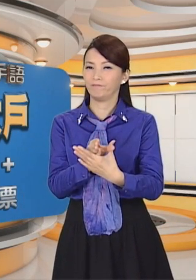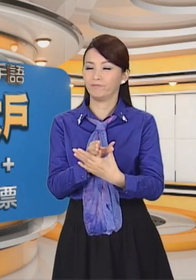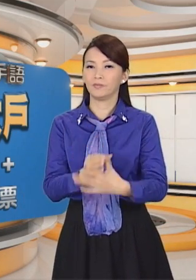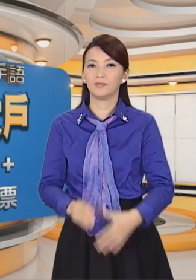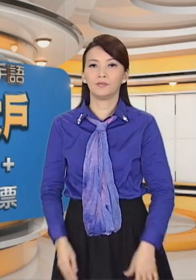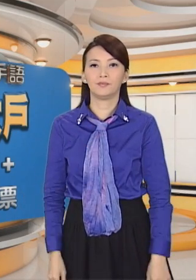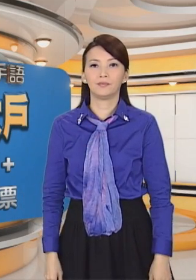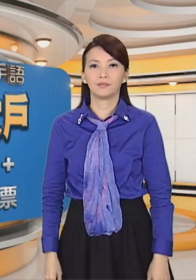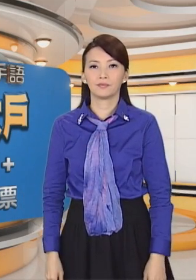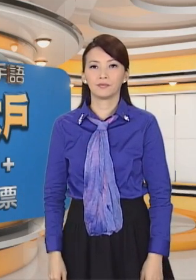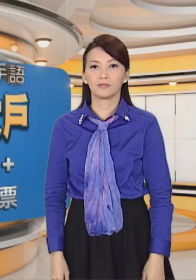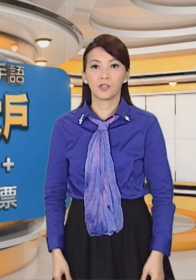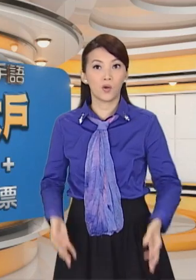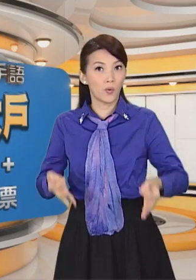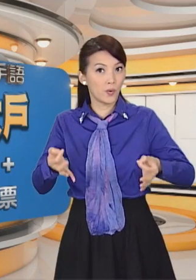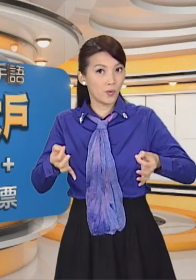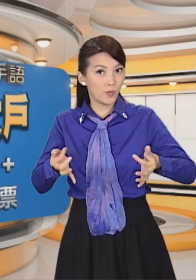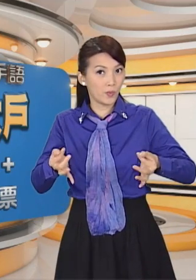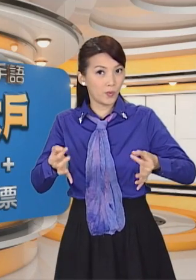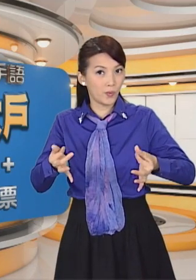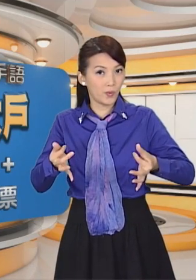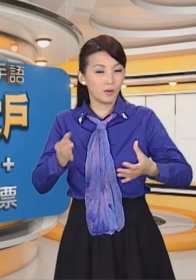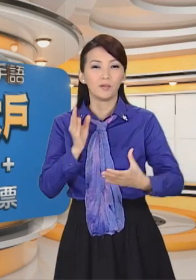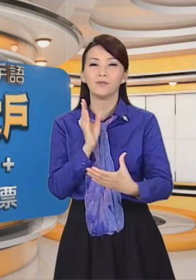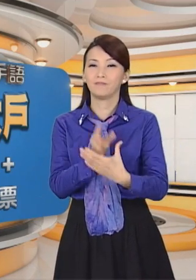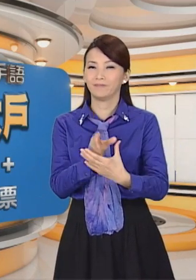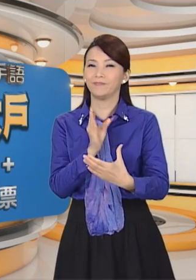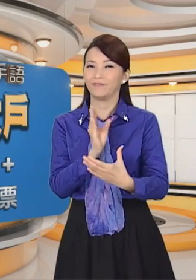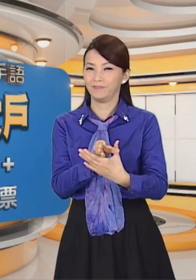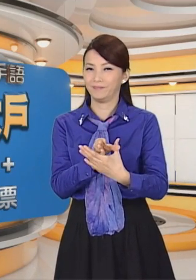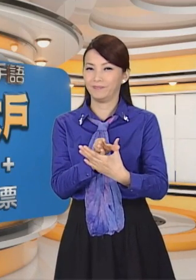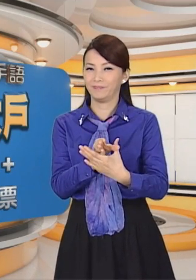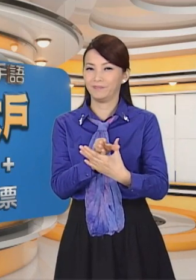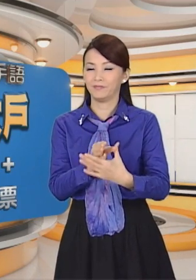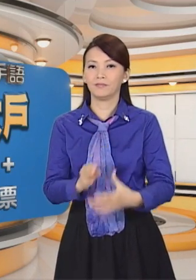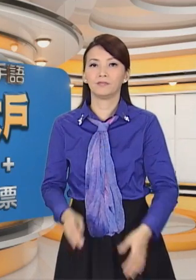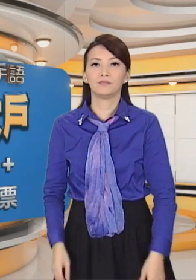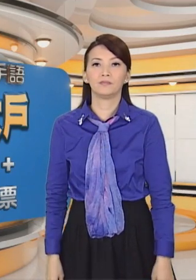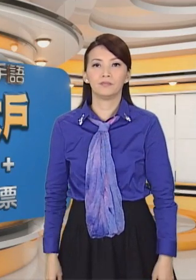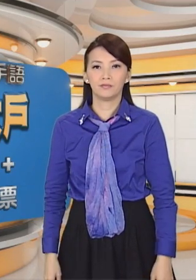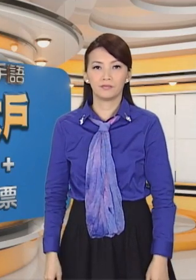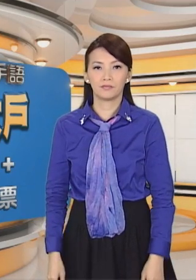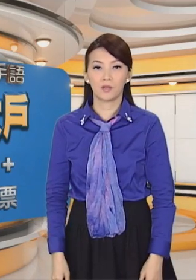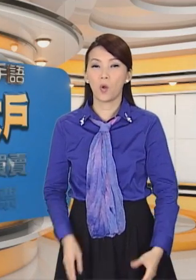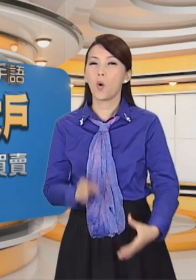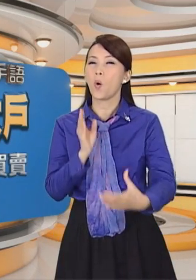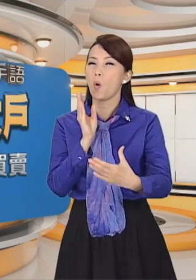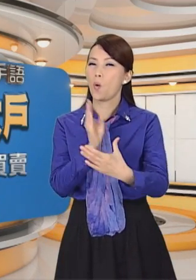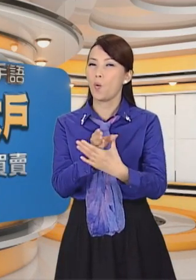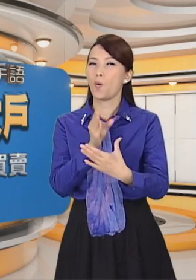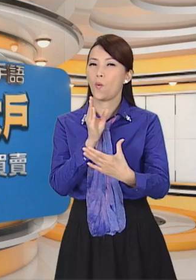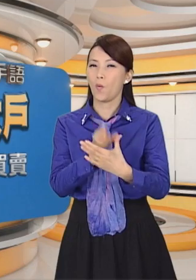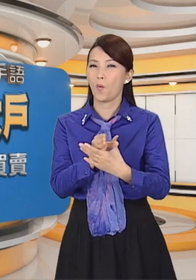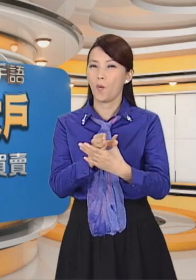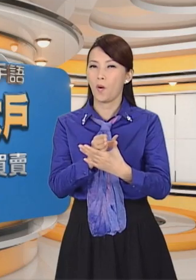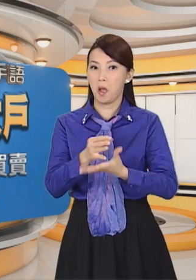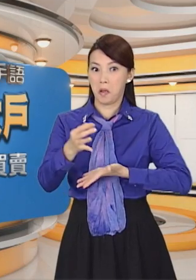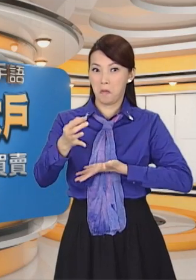手语，双手数钞票表示大户加上投资，或者是投资